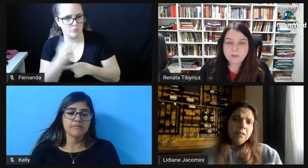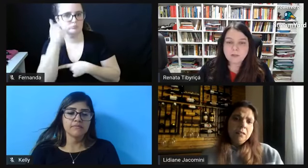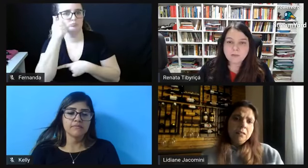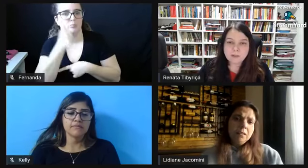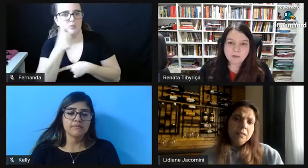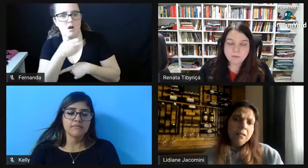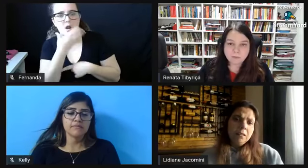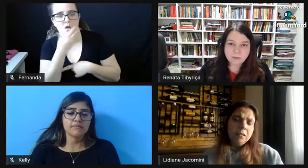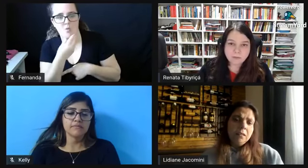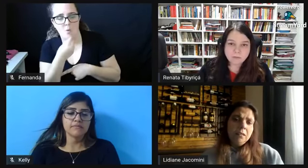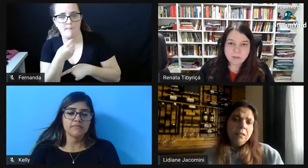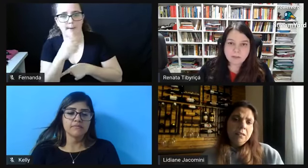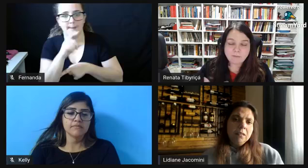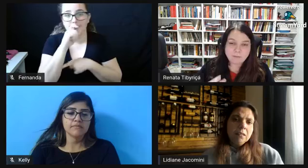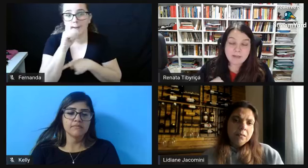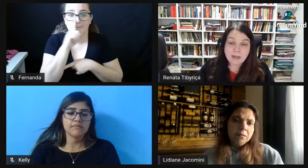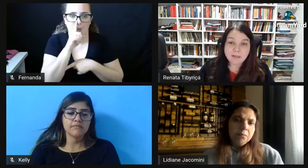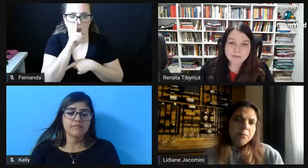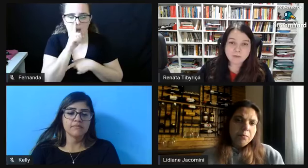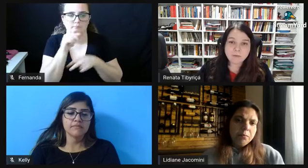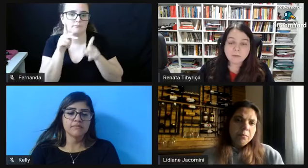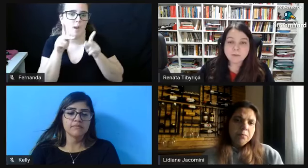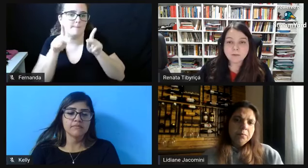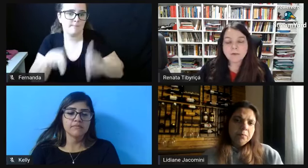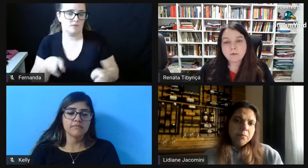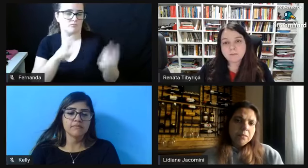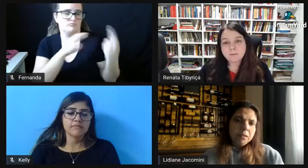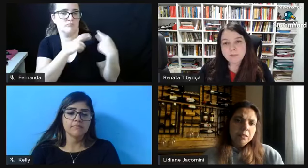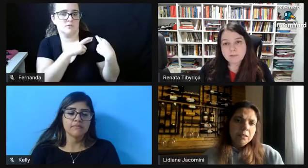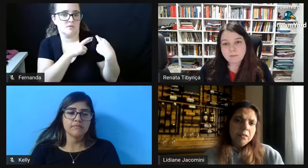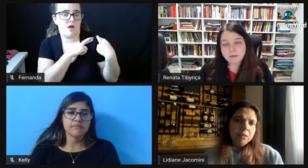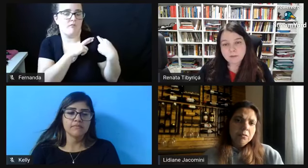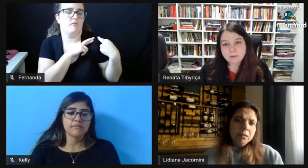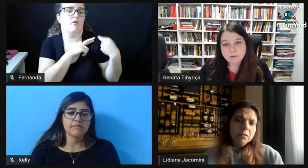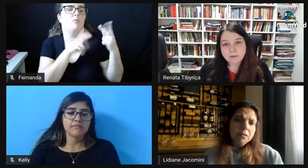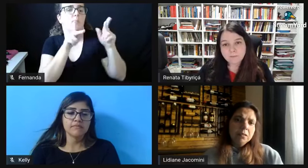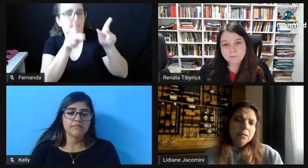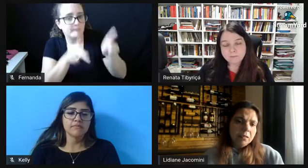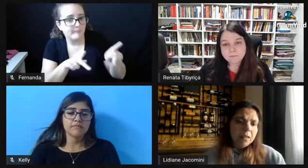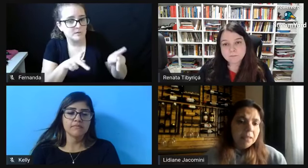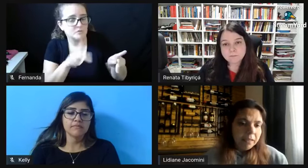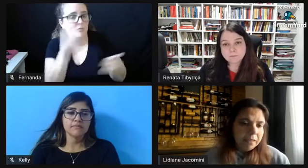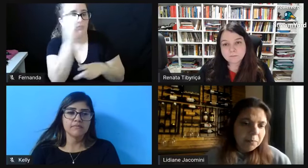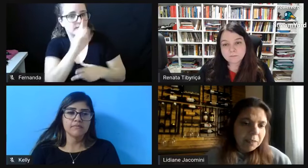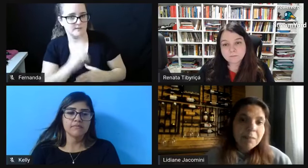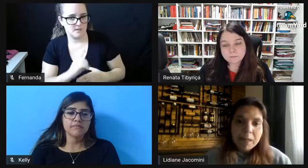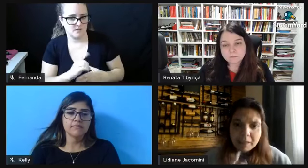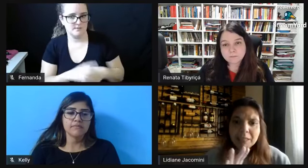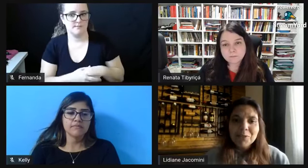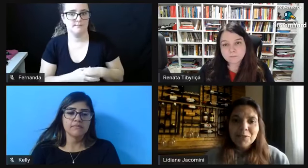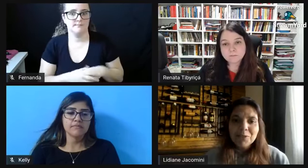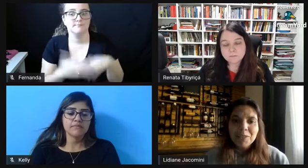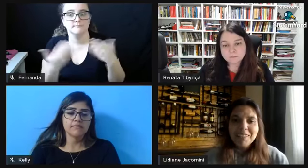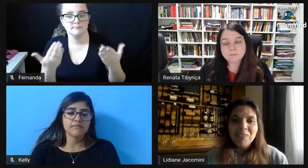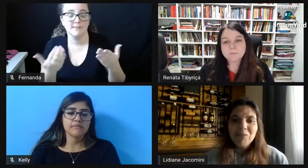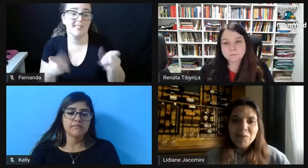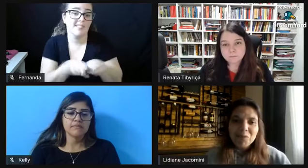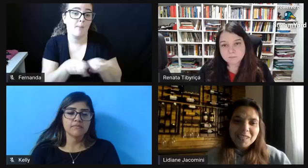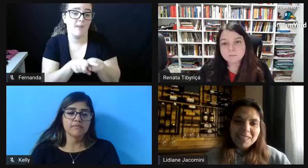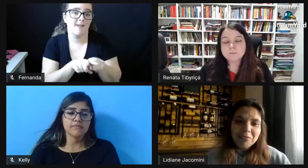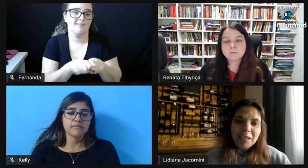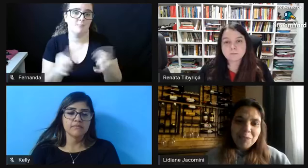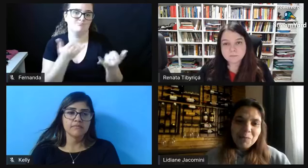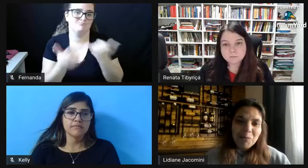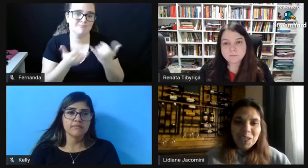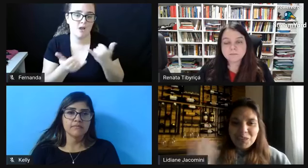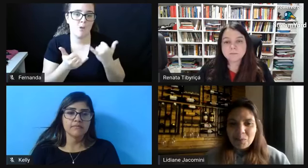pessoas que cuidam de, né, familiares que cuidam, né? Então, mães e pais. Ah, que legal, porque também tem isso, né? Tem algumas coisas